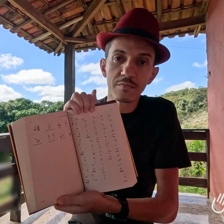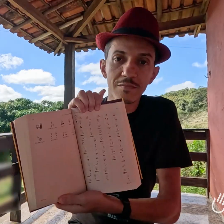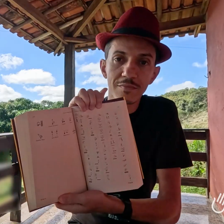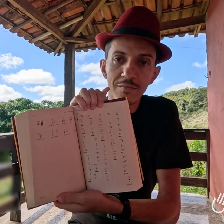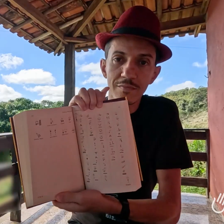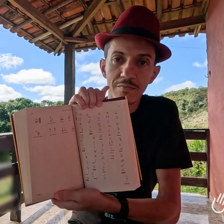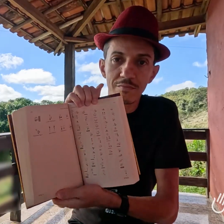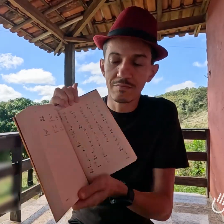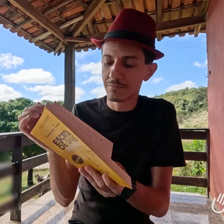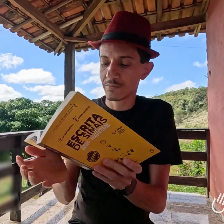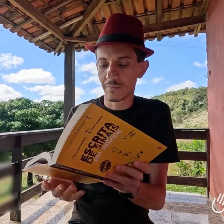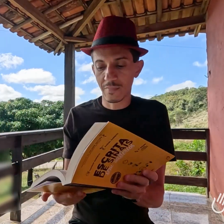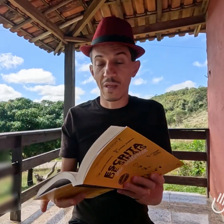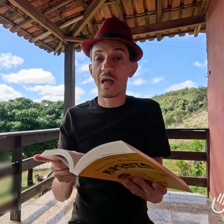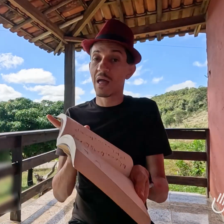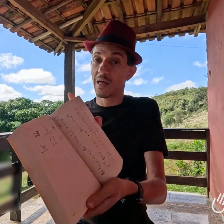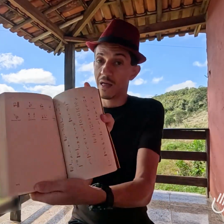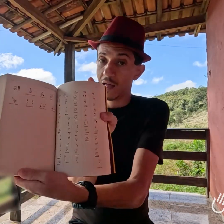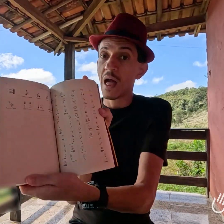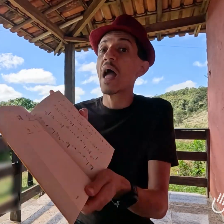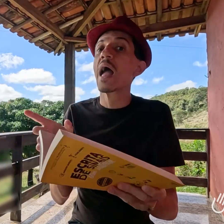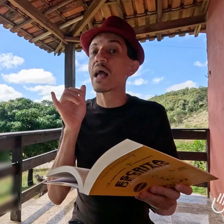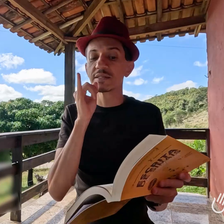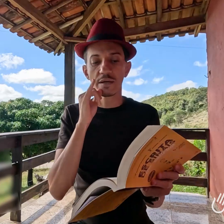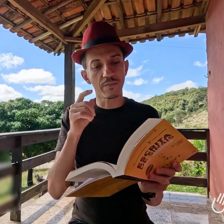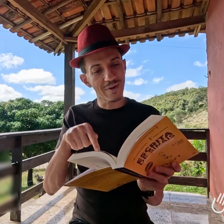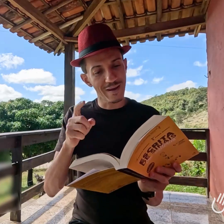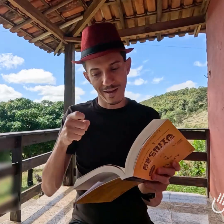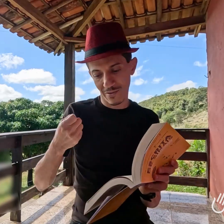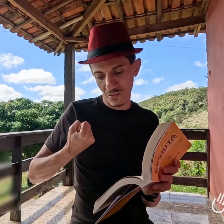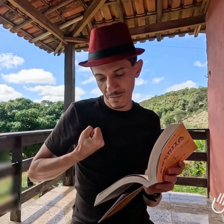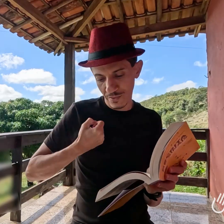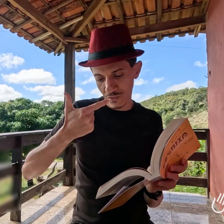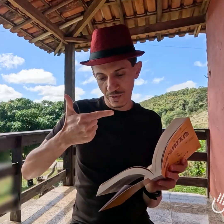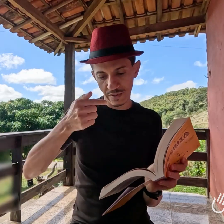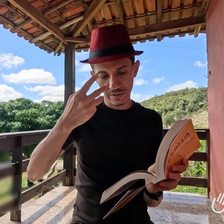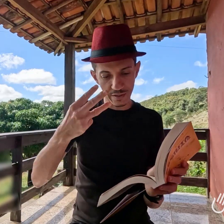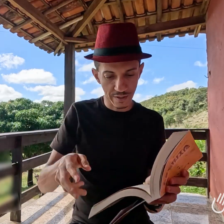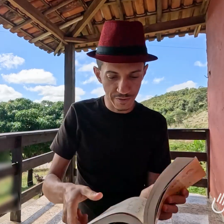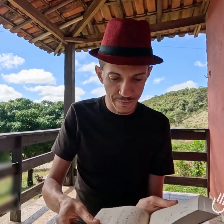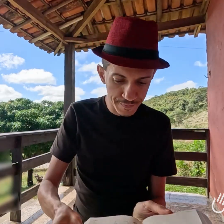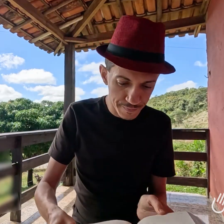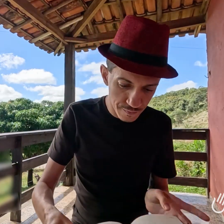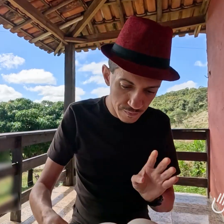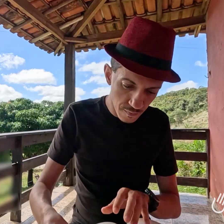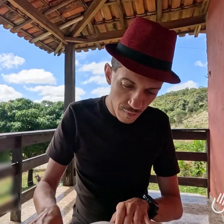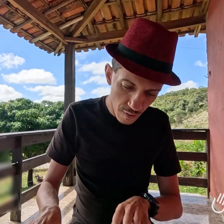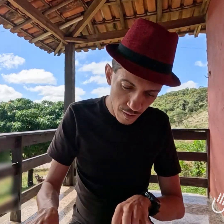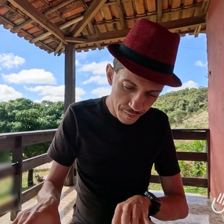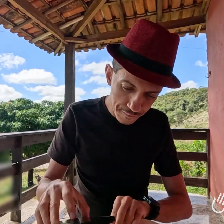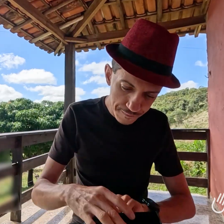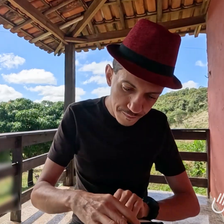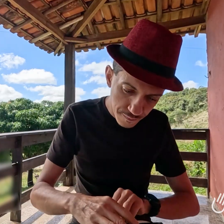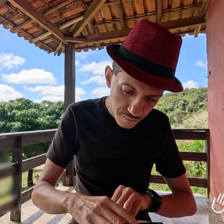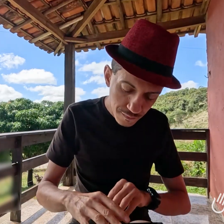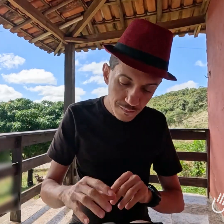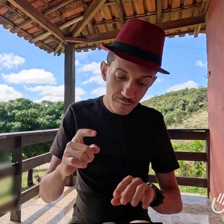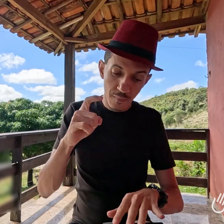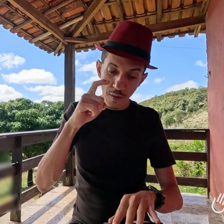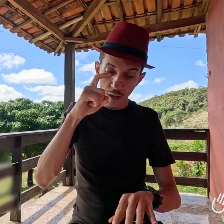diretamente em escrita de sinais, na Libras. São histórias. Vou ler para você aqui essa história.